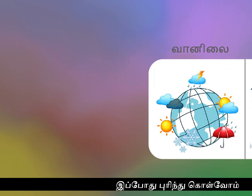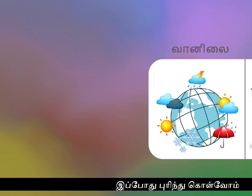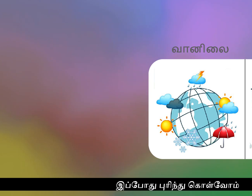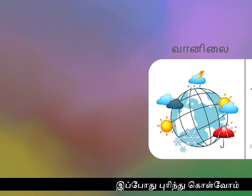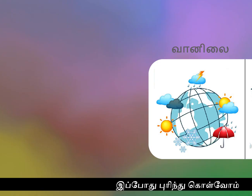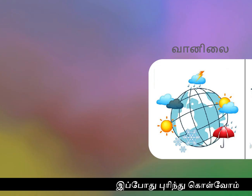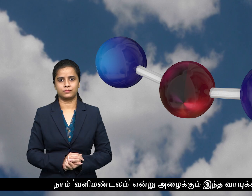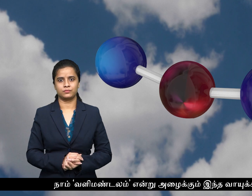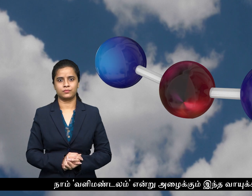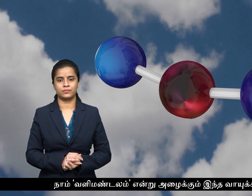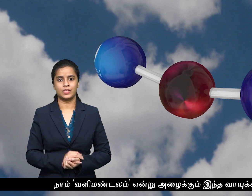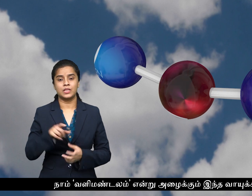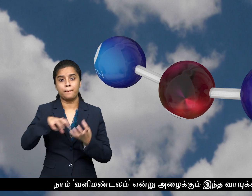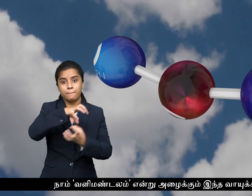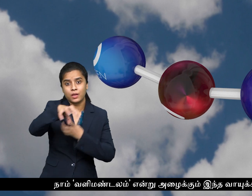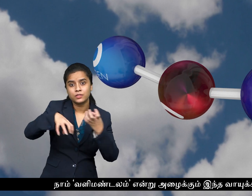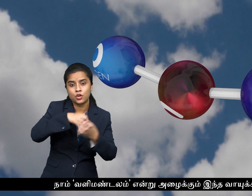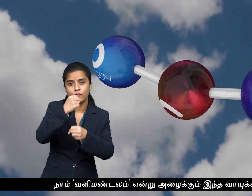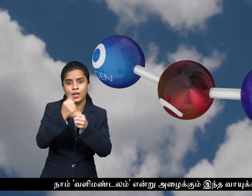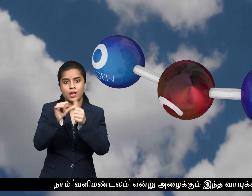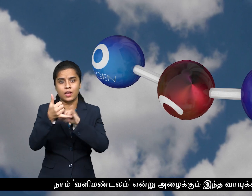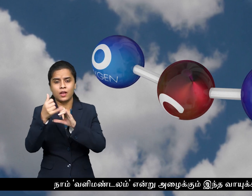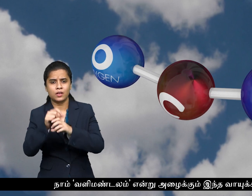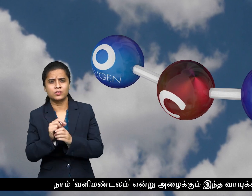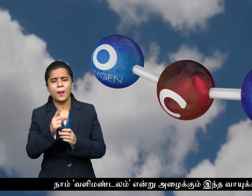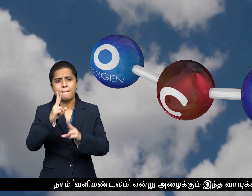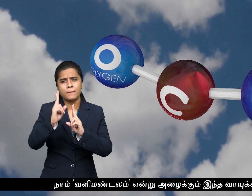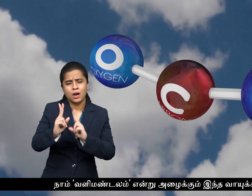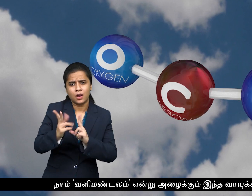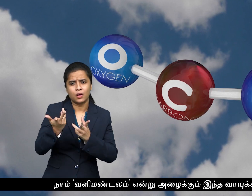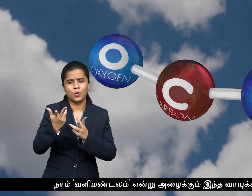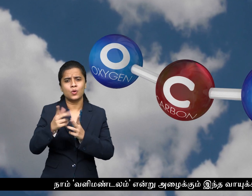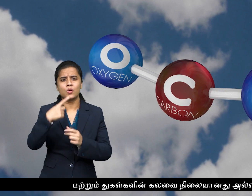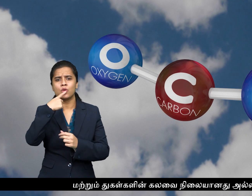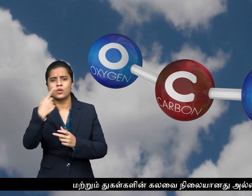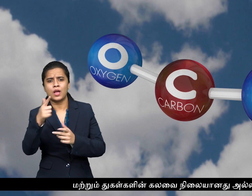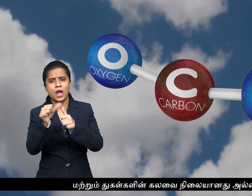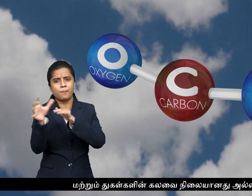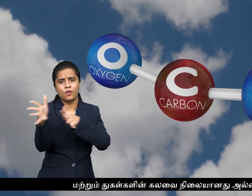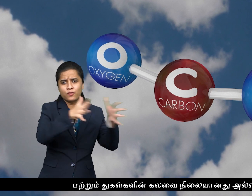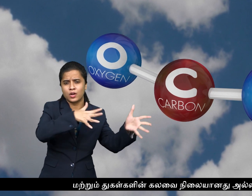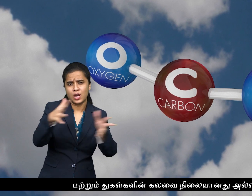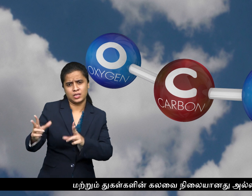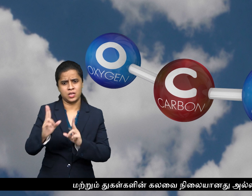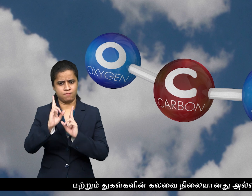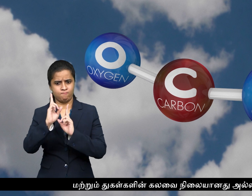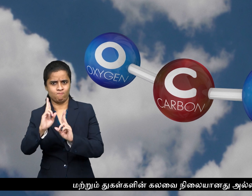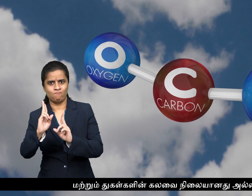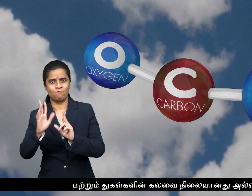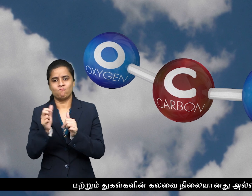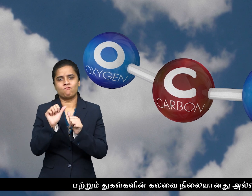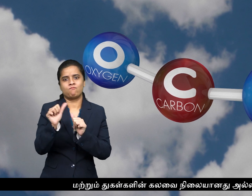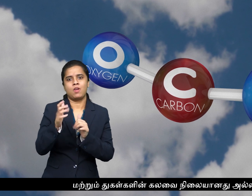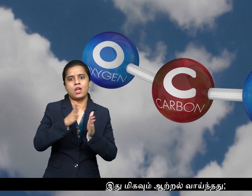கொள்வோம். நாம் வளிமண்டலம் என்று அழைக்கும் இந்த வாயுக்கள் மற்றும் துகள்களின் கலவை